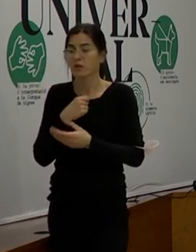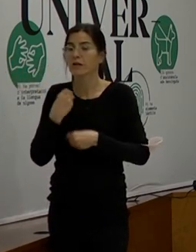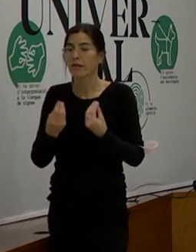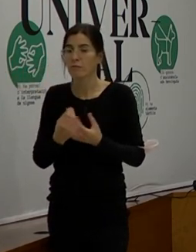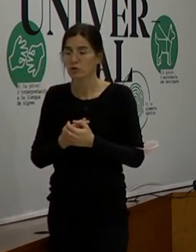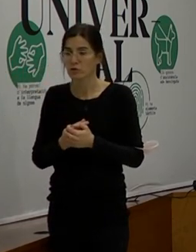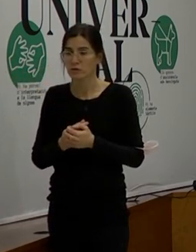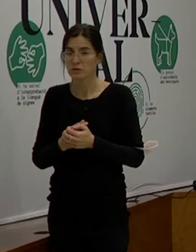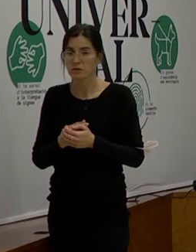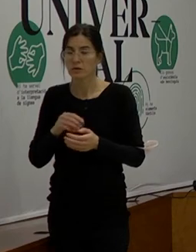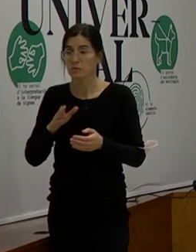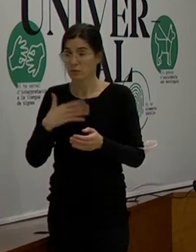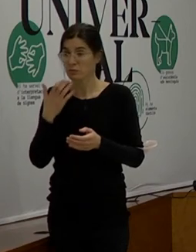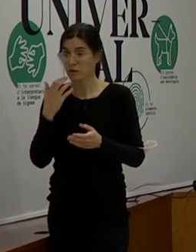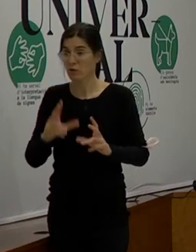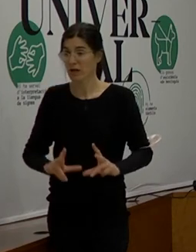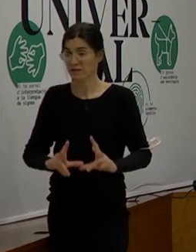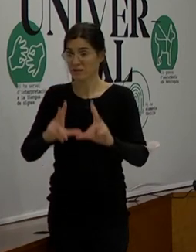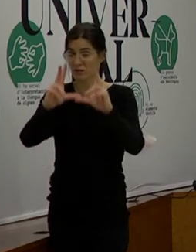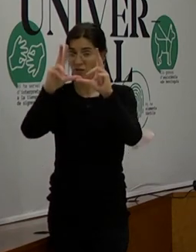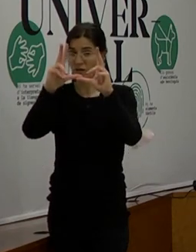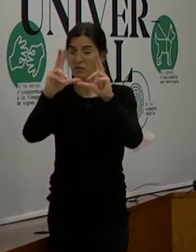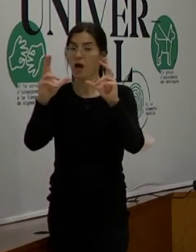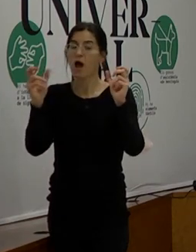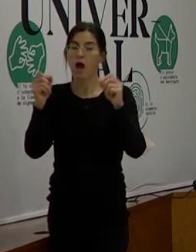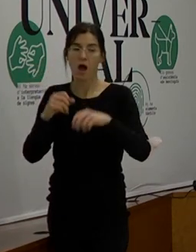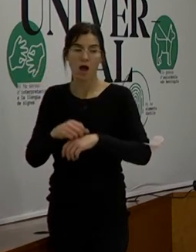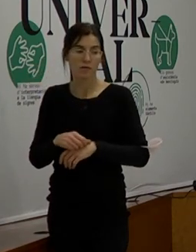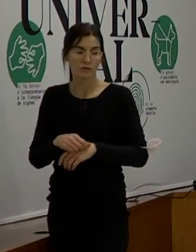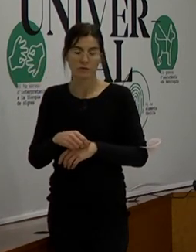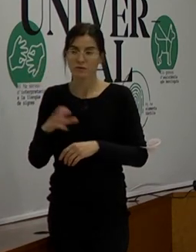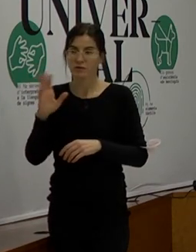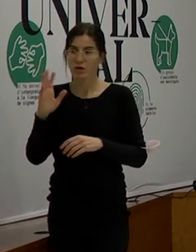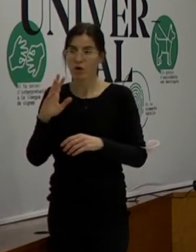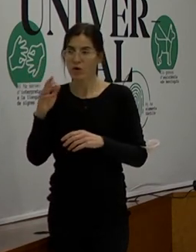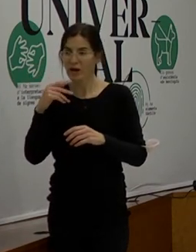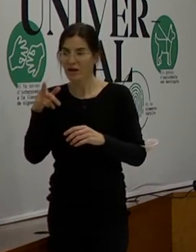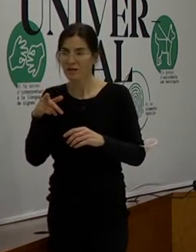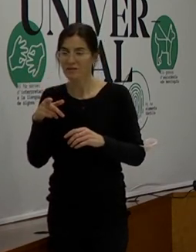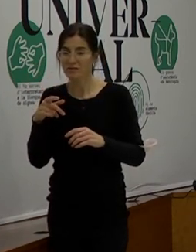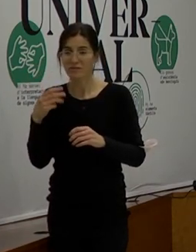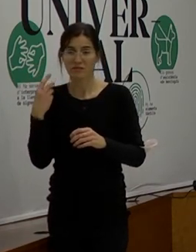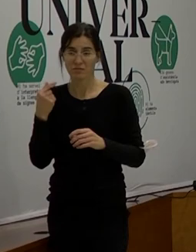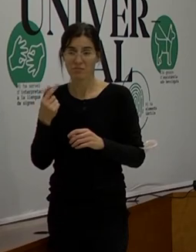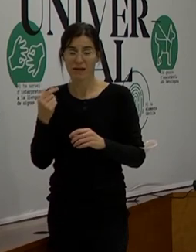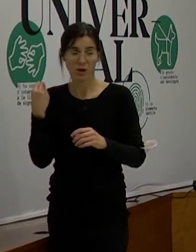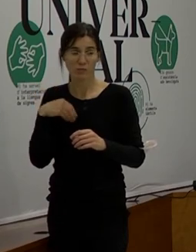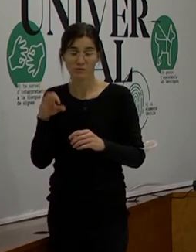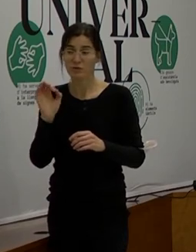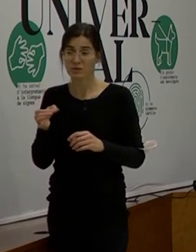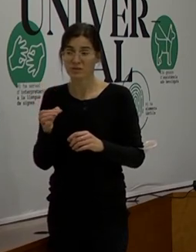hacemos? Ah, ponemos ascensores, pasarelas. Noelia, hola, te paso por debajo. ¿Y vale lo mismo? Sí.